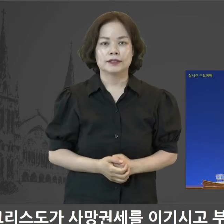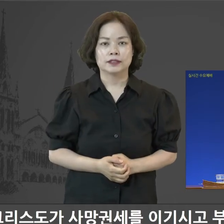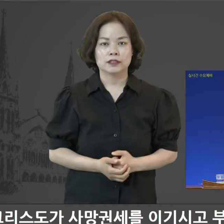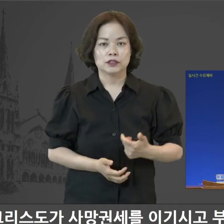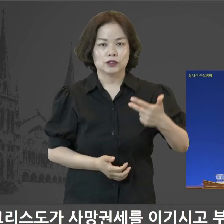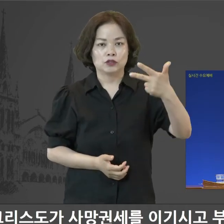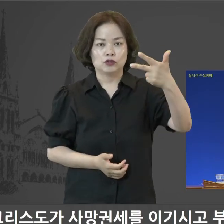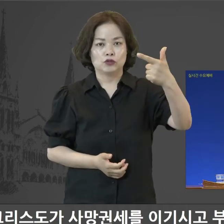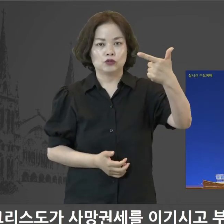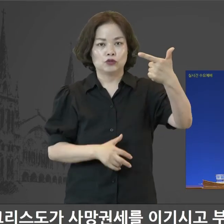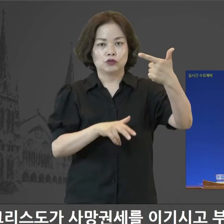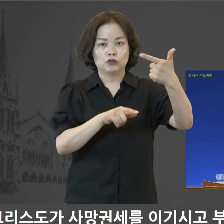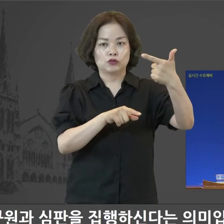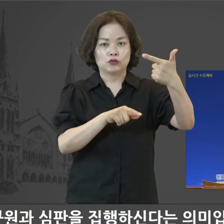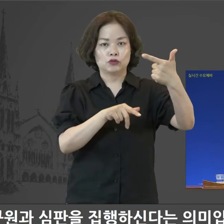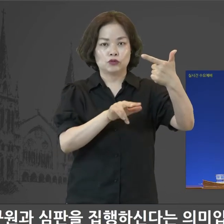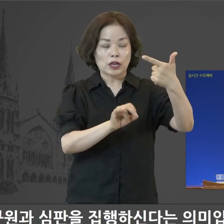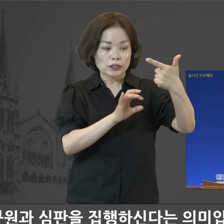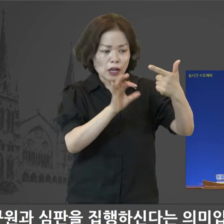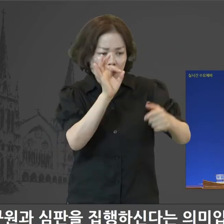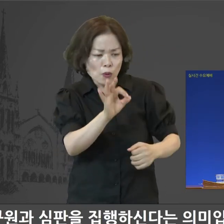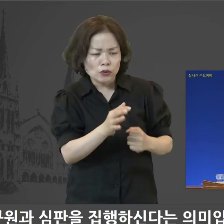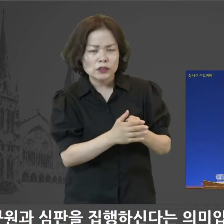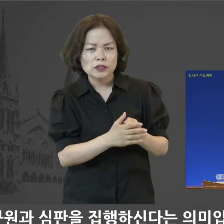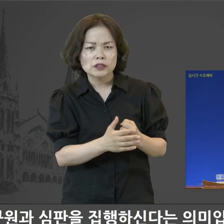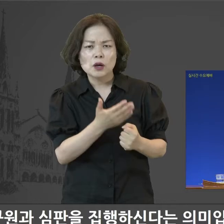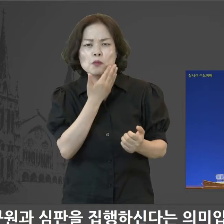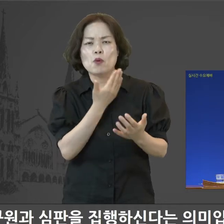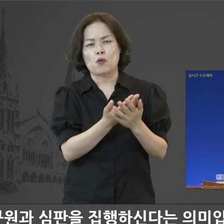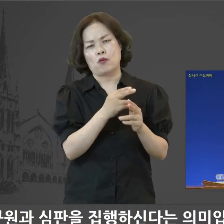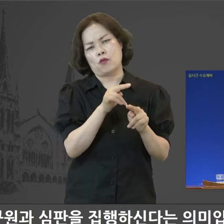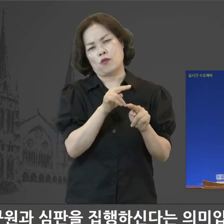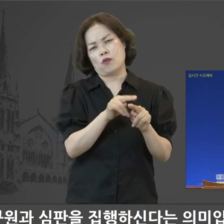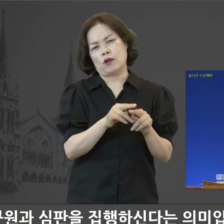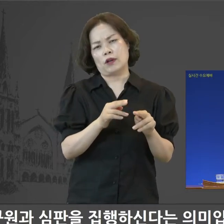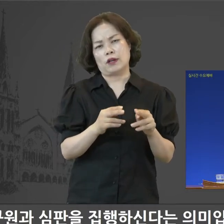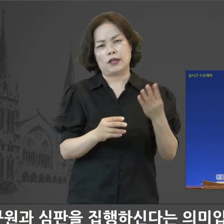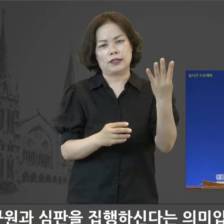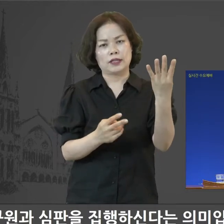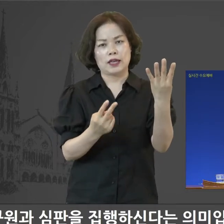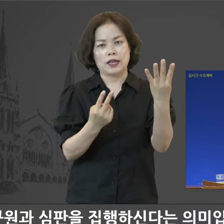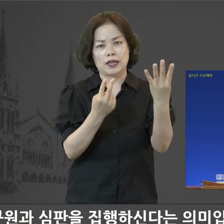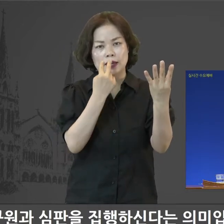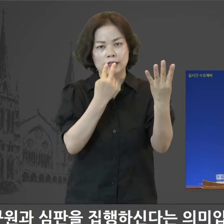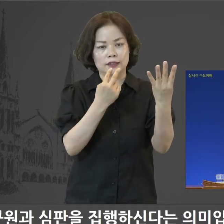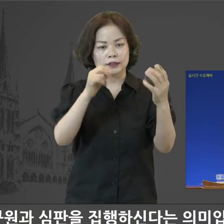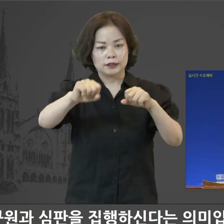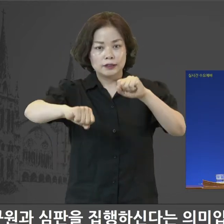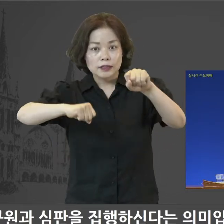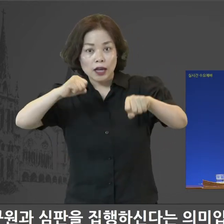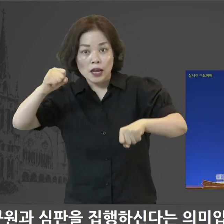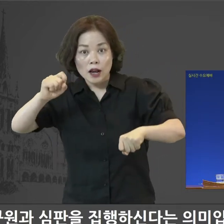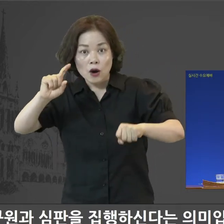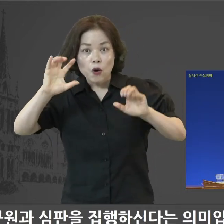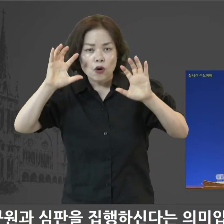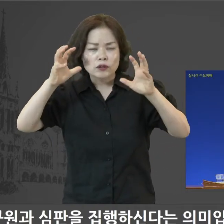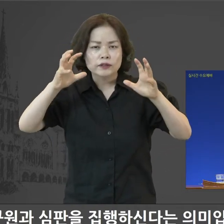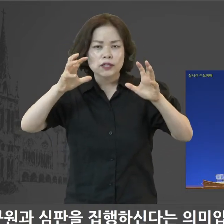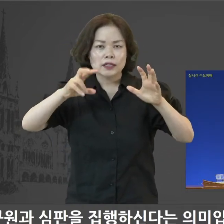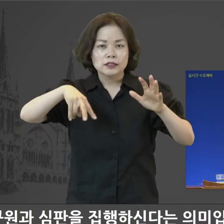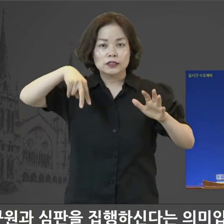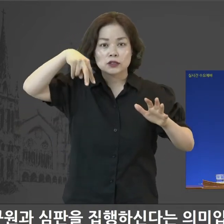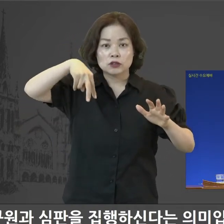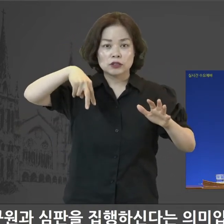6절 말씀입니다. 내가 또 보니 보좌와 내 생물과 장로들 사이에 한 어린 양이 서